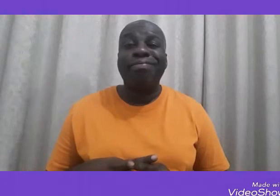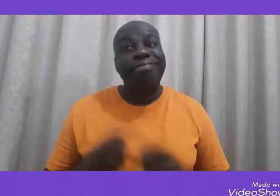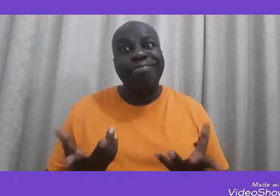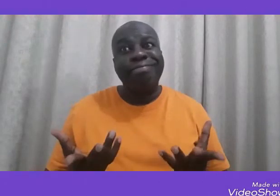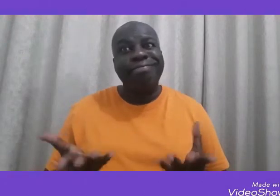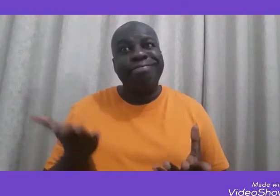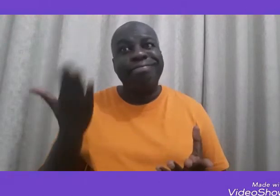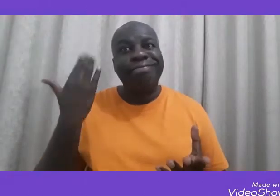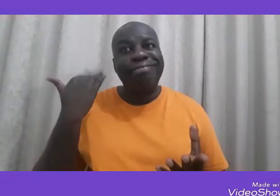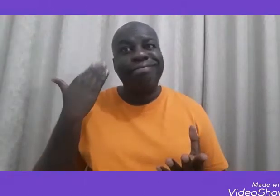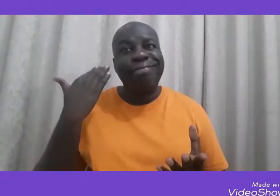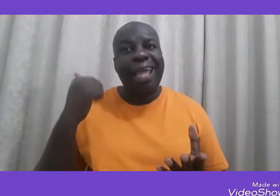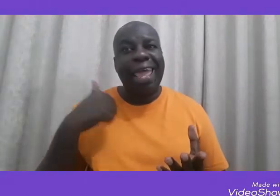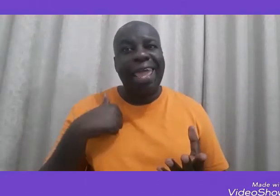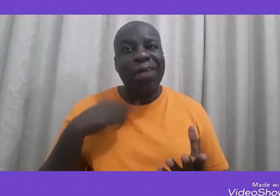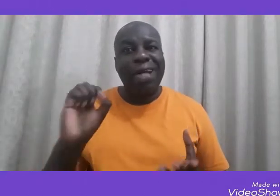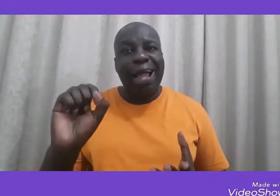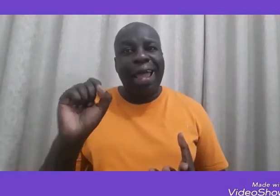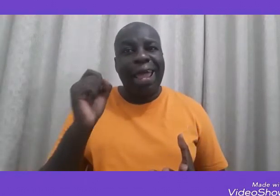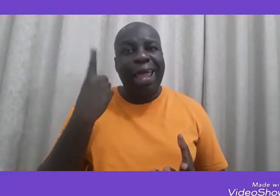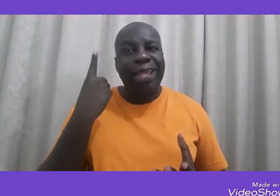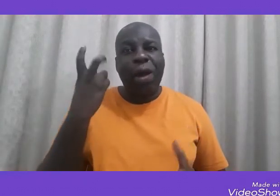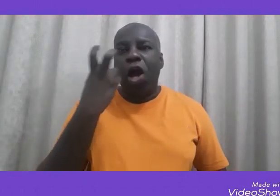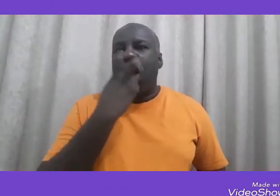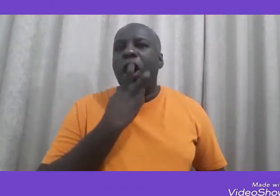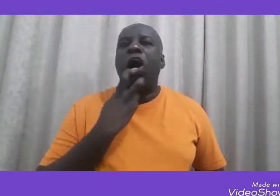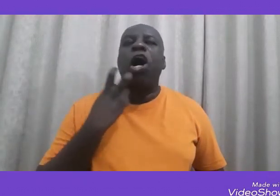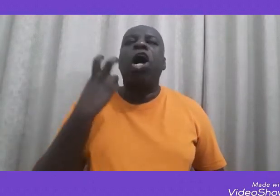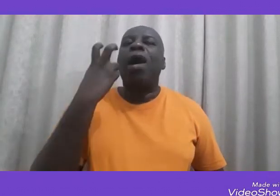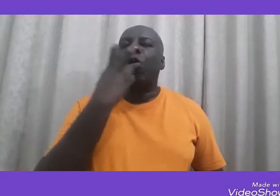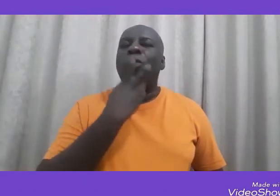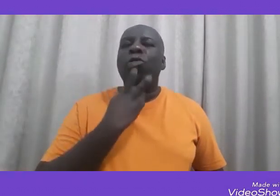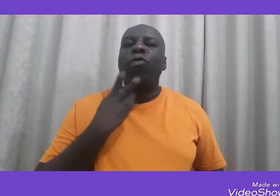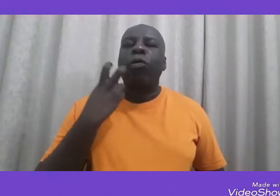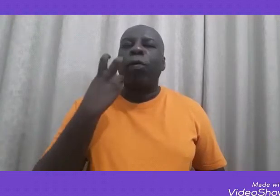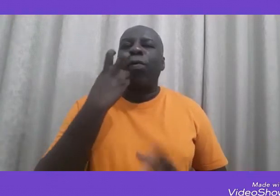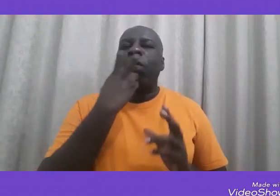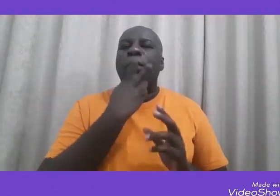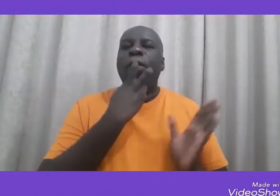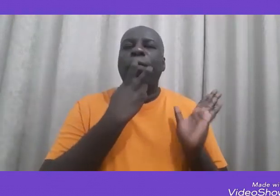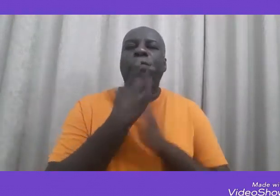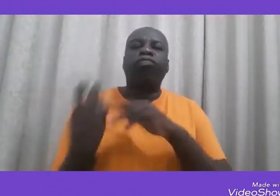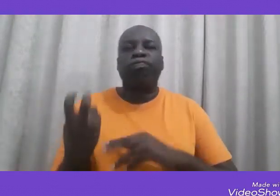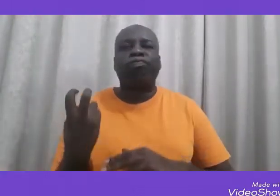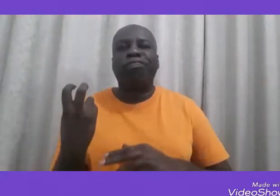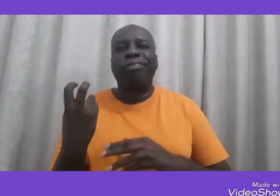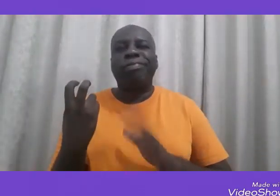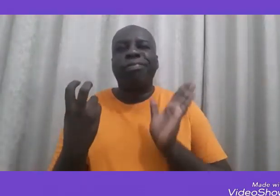esmalte dos dentes e ajuda a manter o clareamento também. Então agora todo mundo já sabe, né? Chiclete é com X de Valda X.